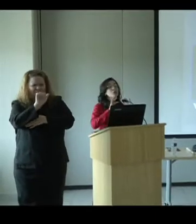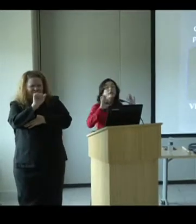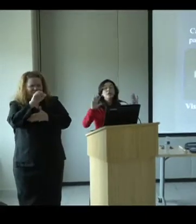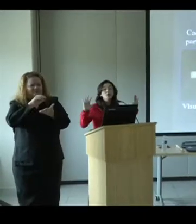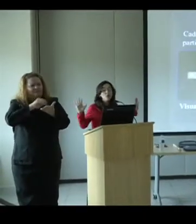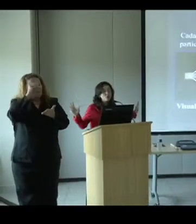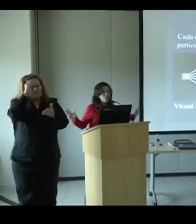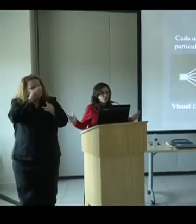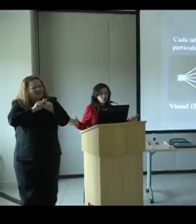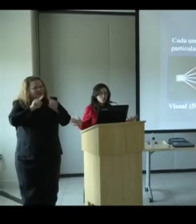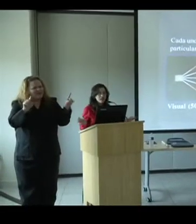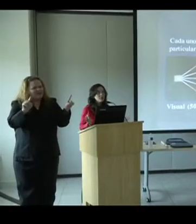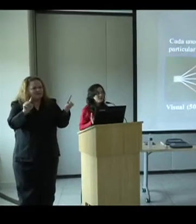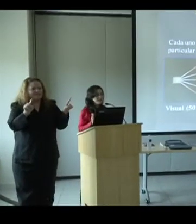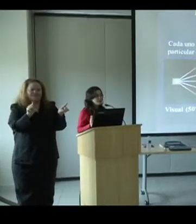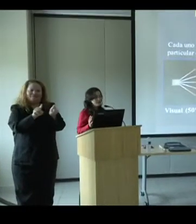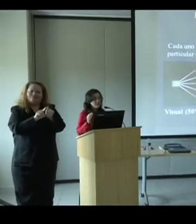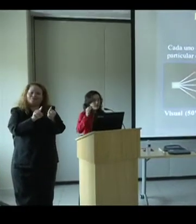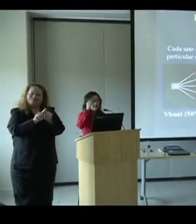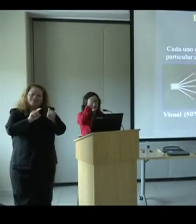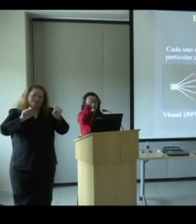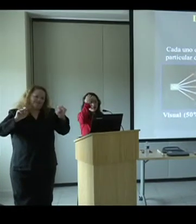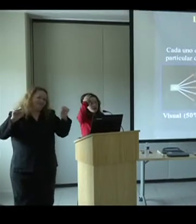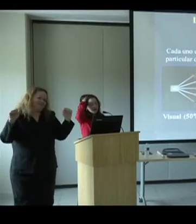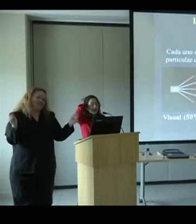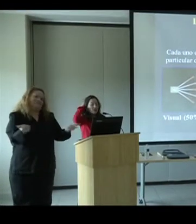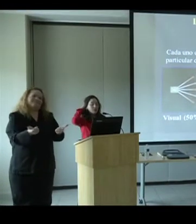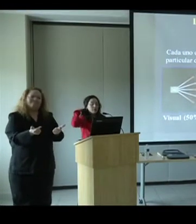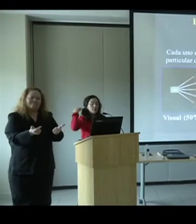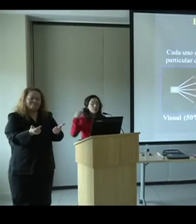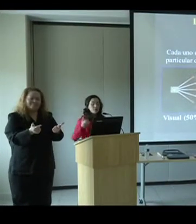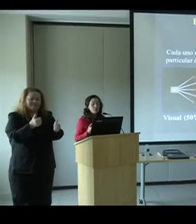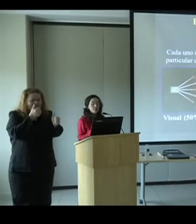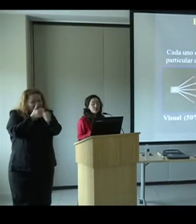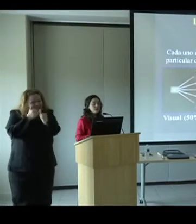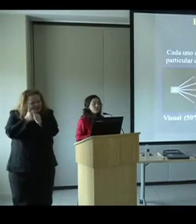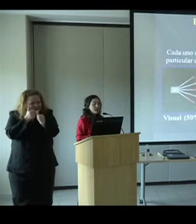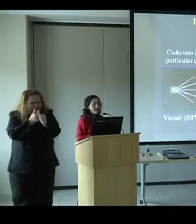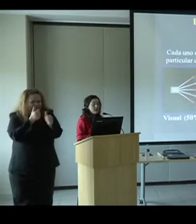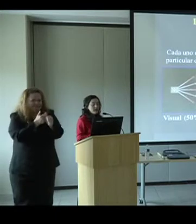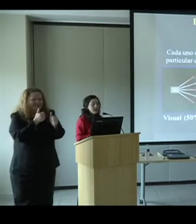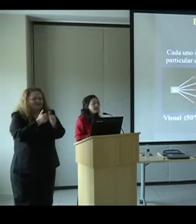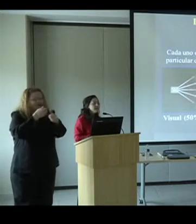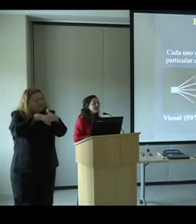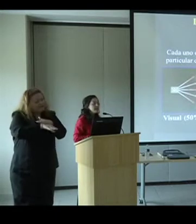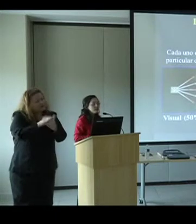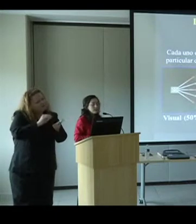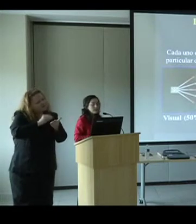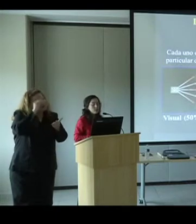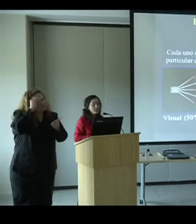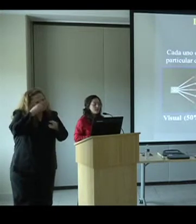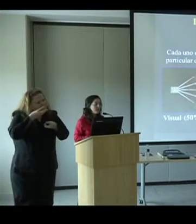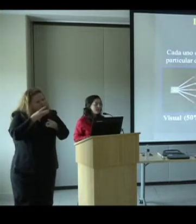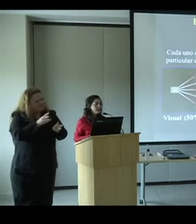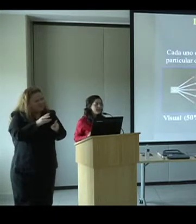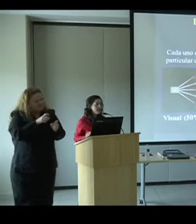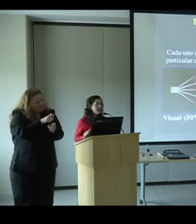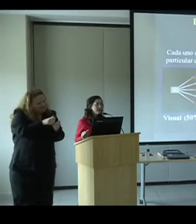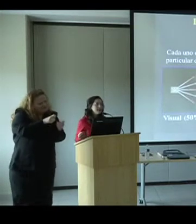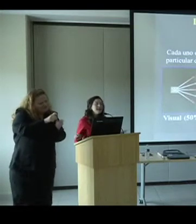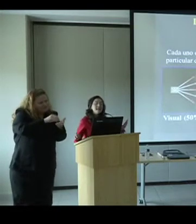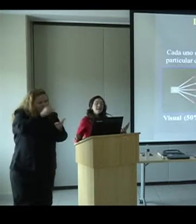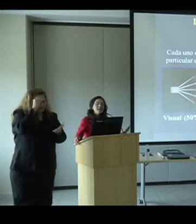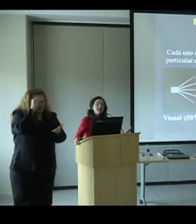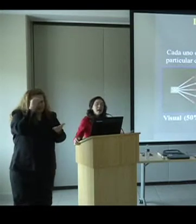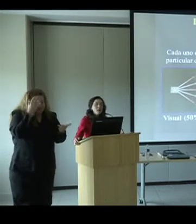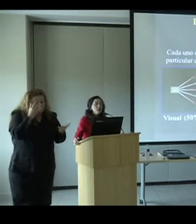diferente igual que todos aprendemos diferente cada uno de nosotros nacemos para aprender en un estilo particular de aprendizaje